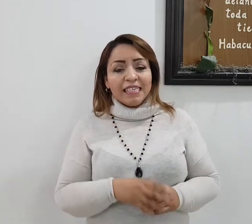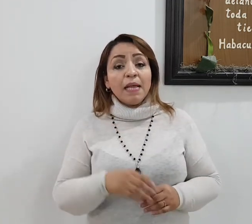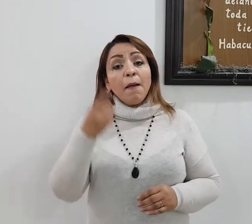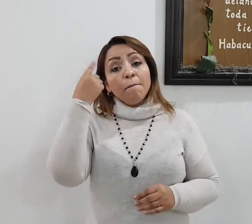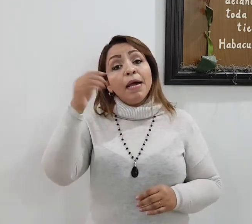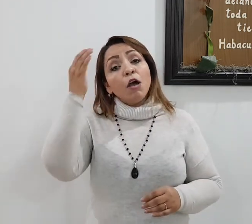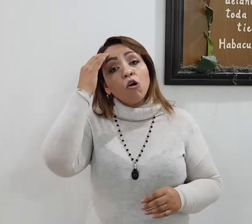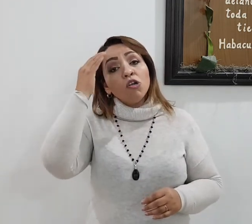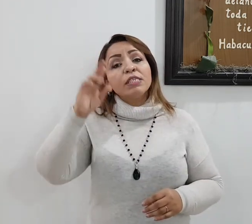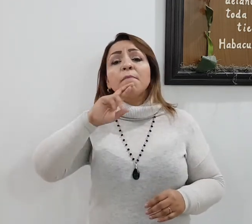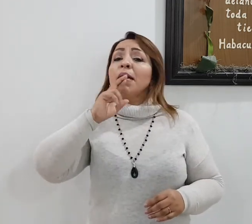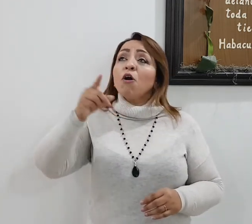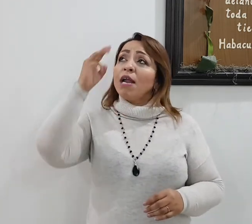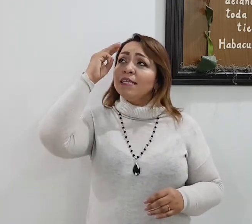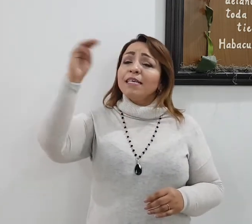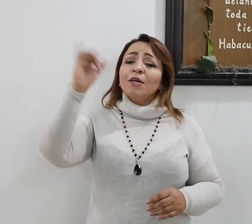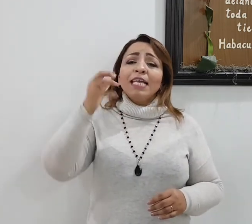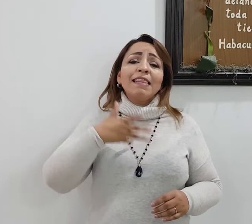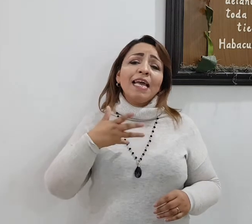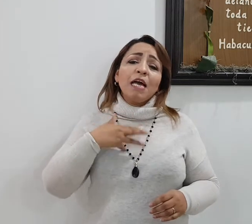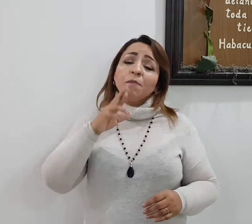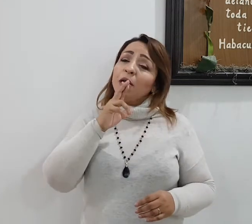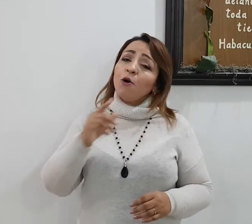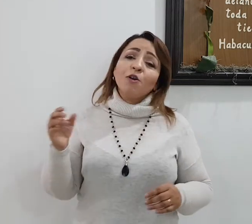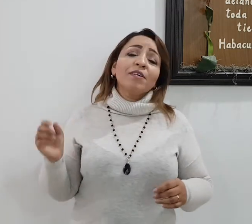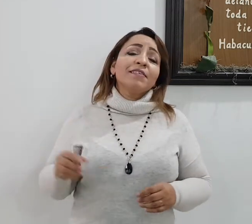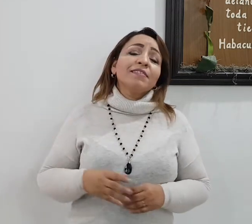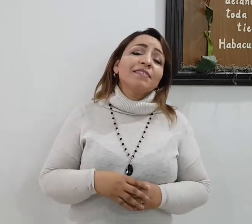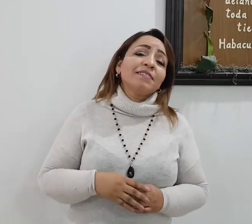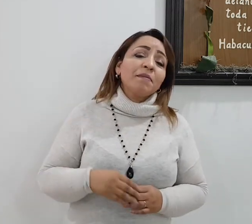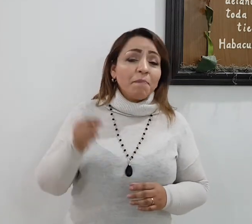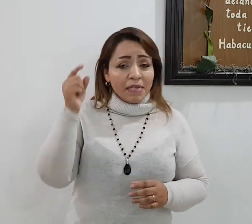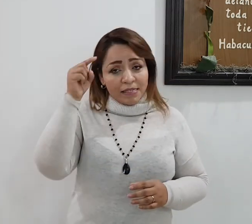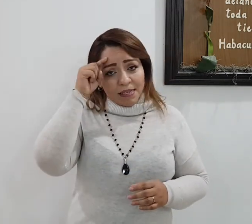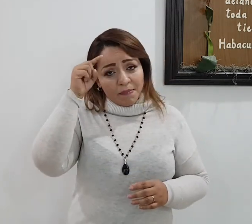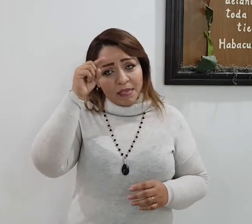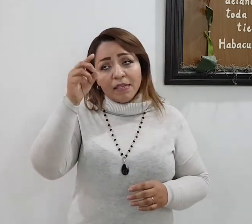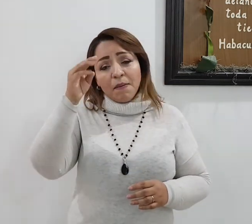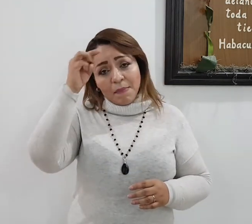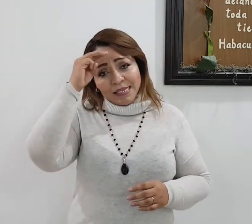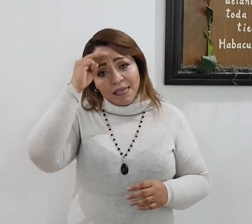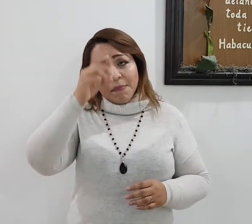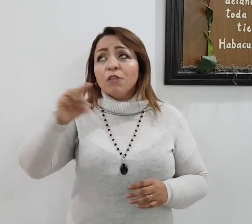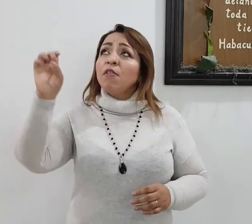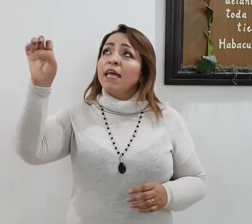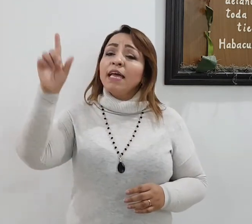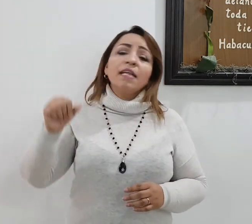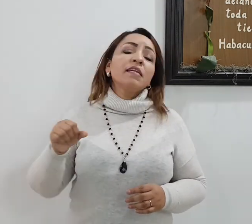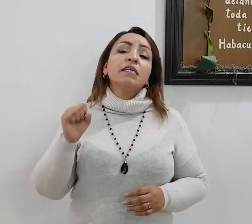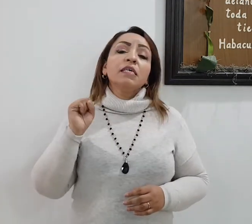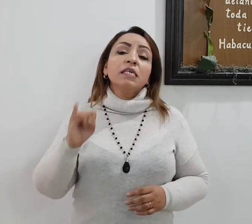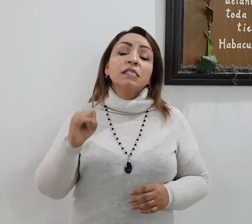tengamos un mejor concepto sobre Él, acérquese a la palabra del Señor. Si usted no está bebiendo la